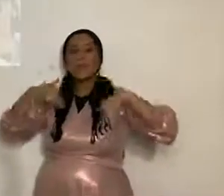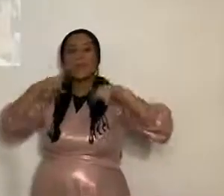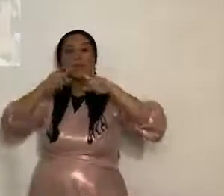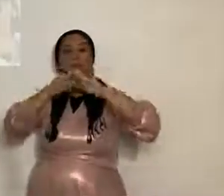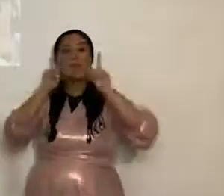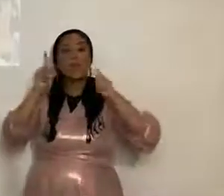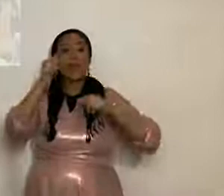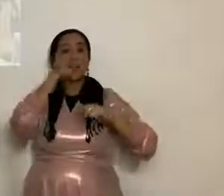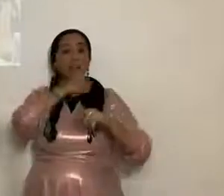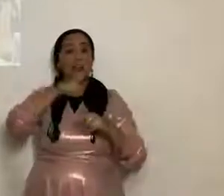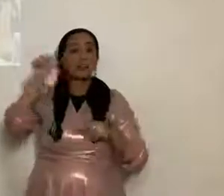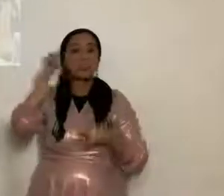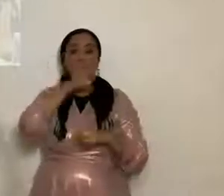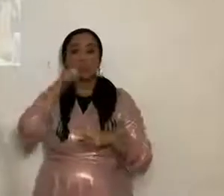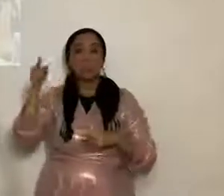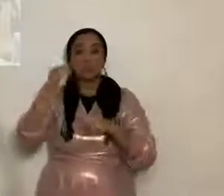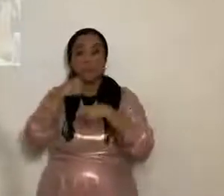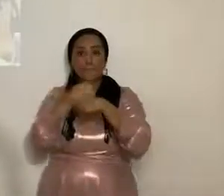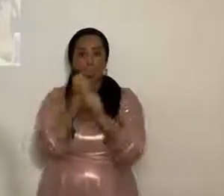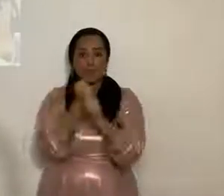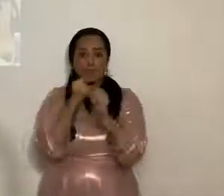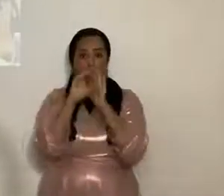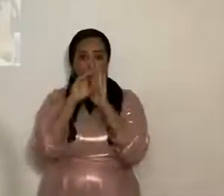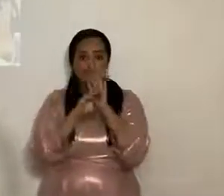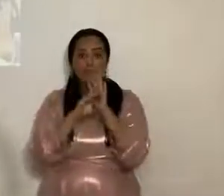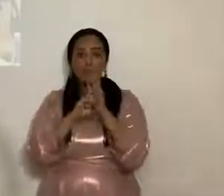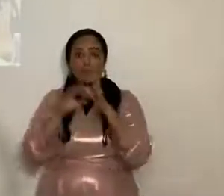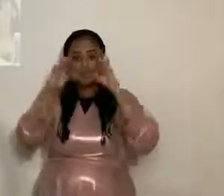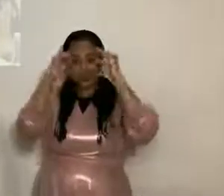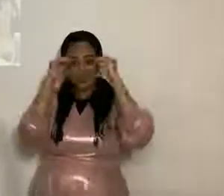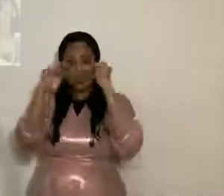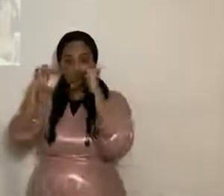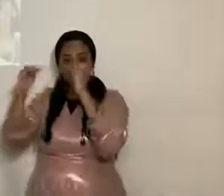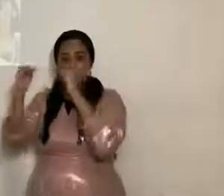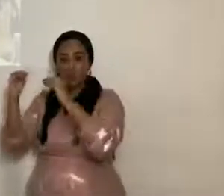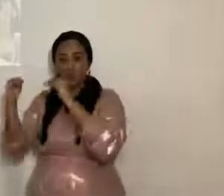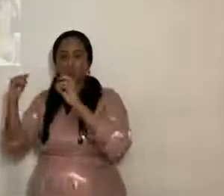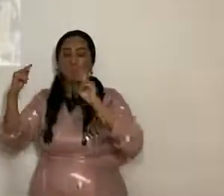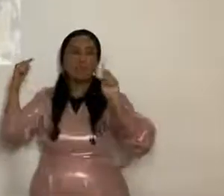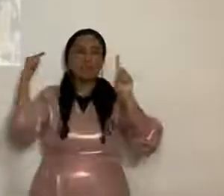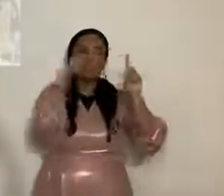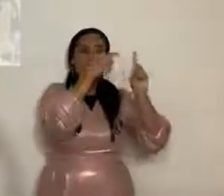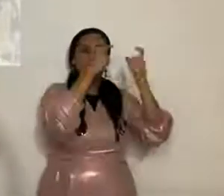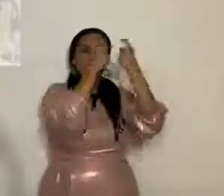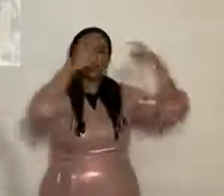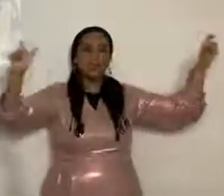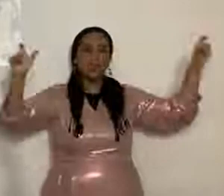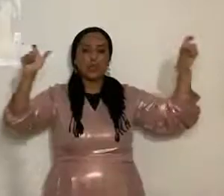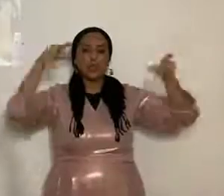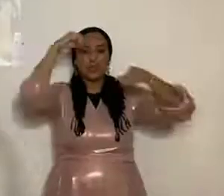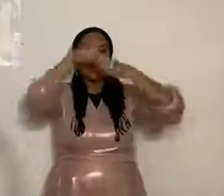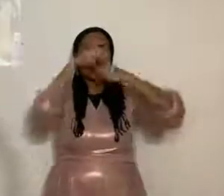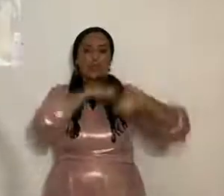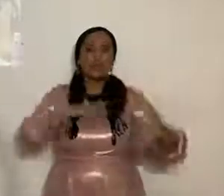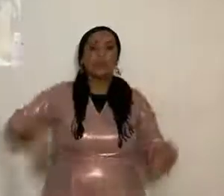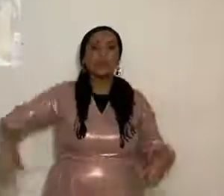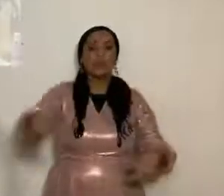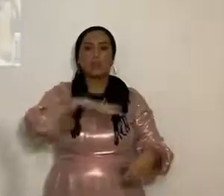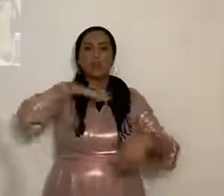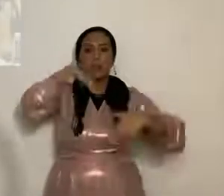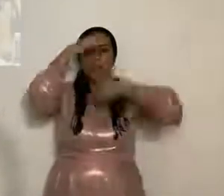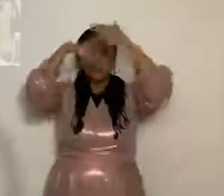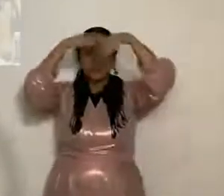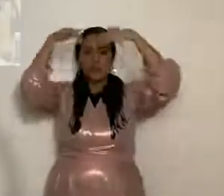mas cualquiera que los haga y los enseñe, este será llamado grande en el reino de